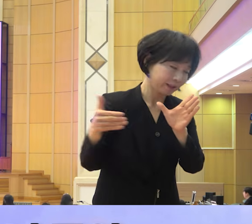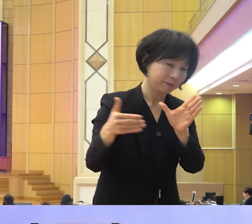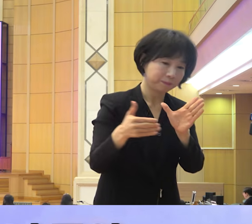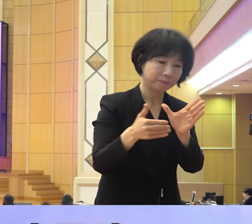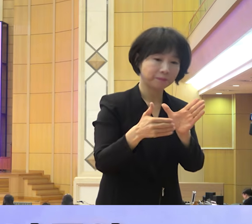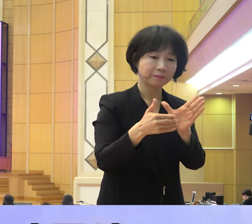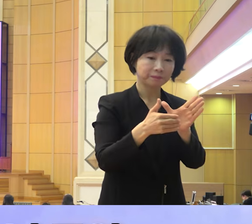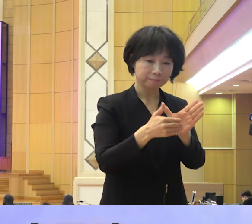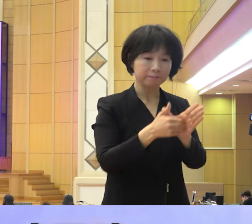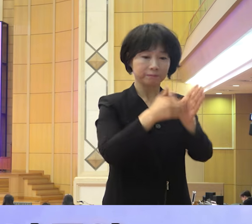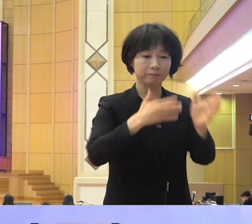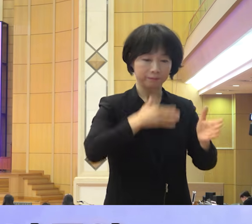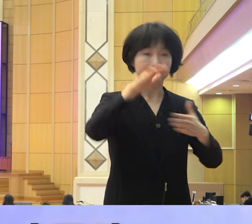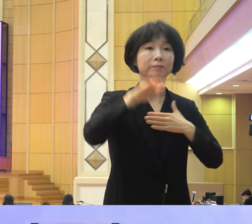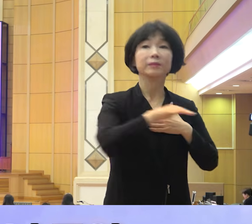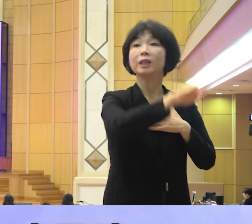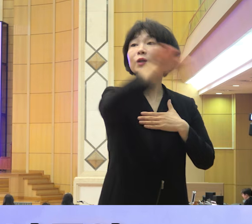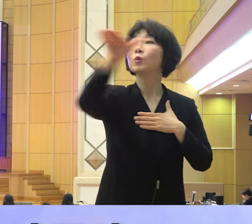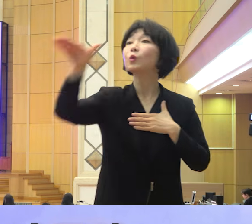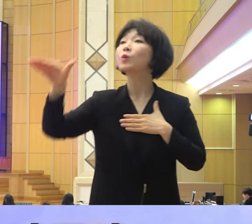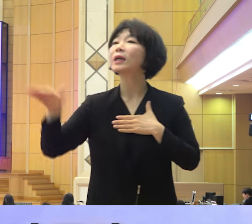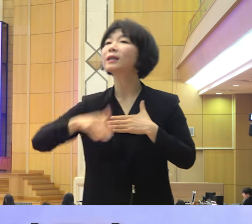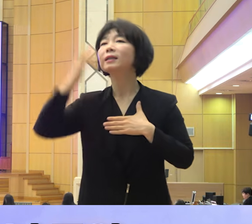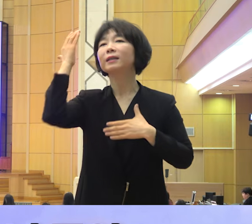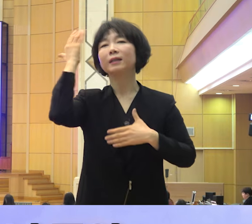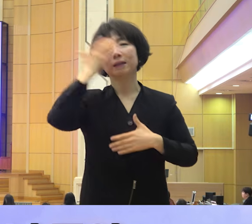때까지 우리를